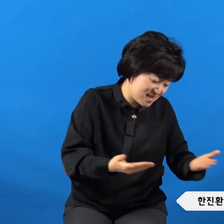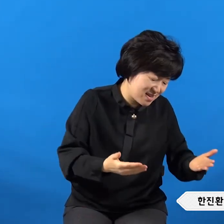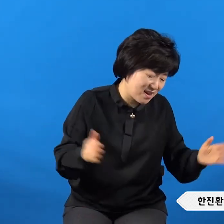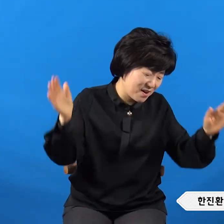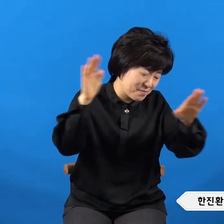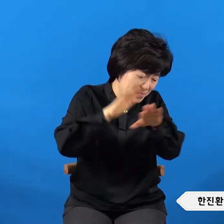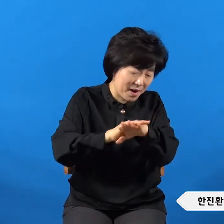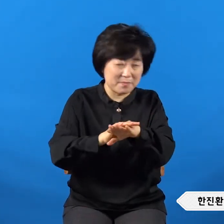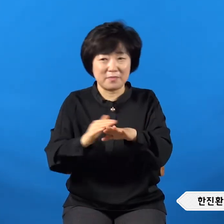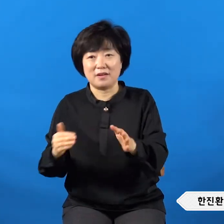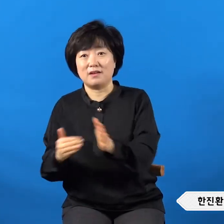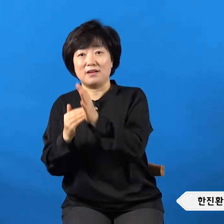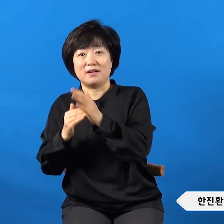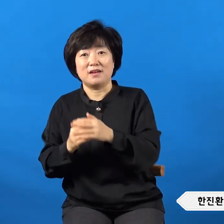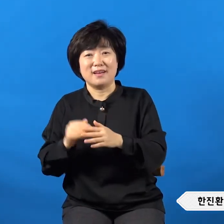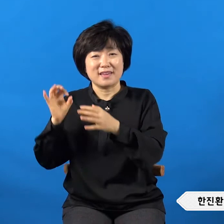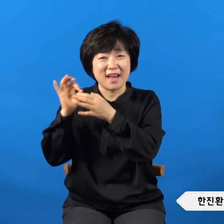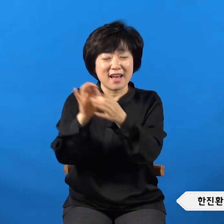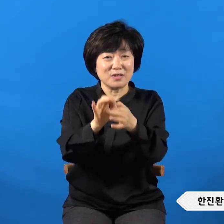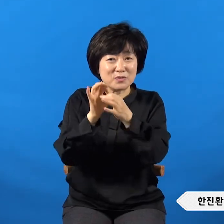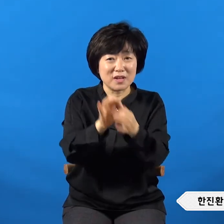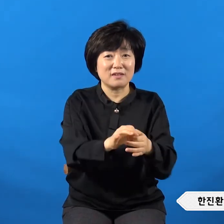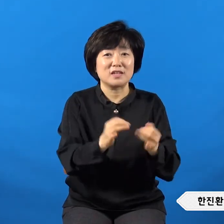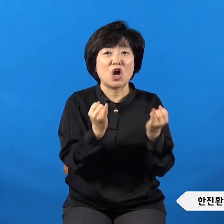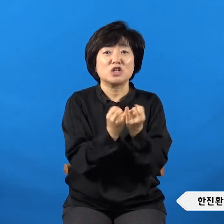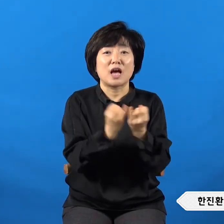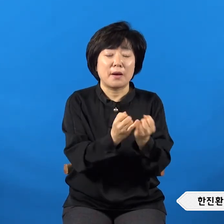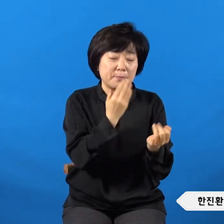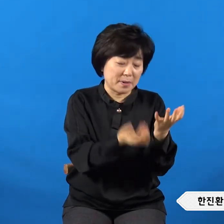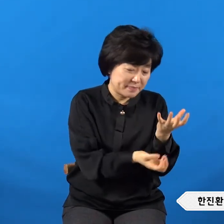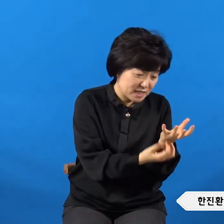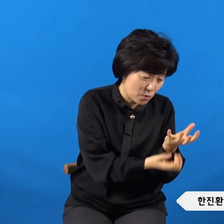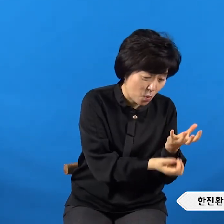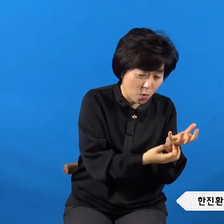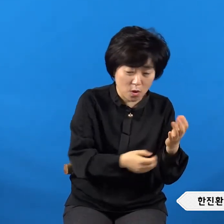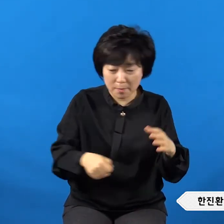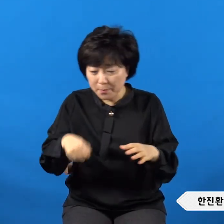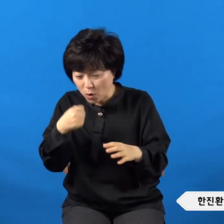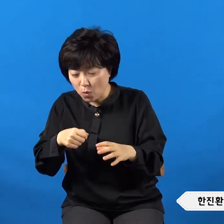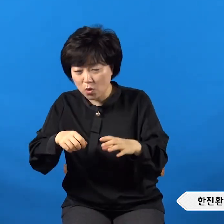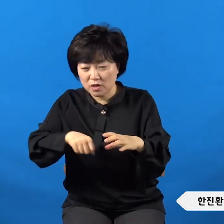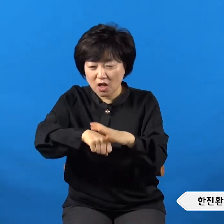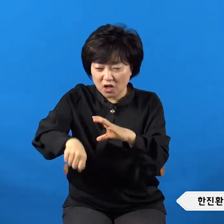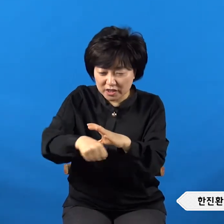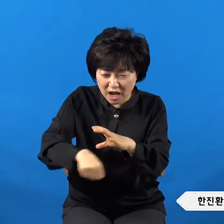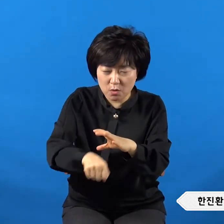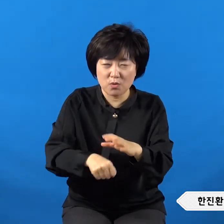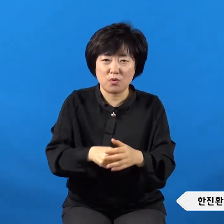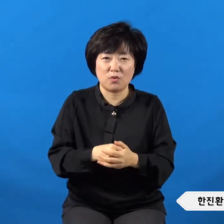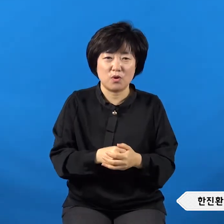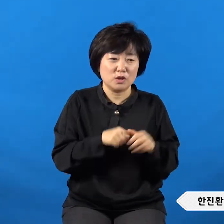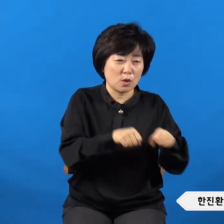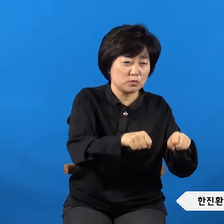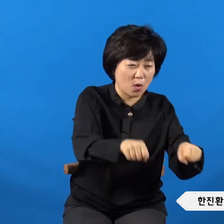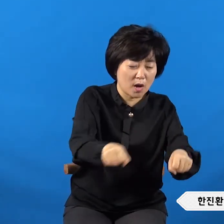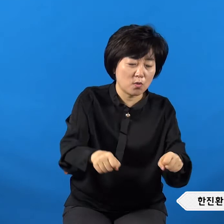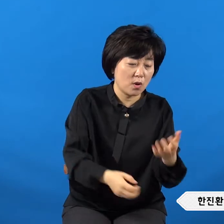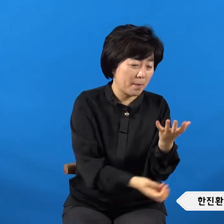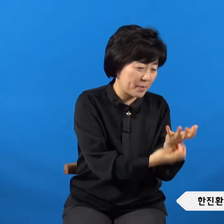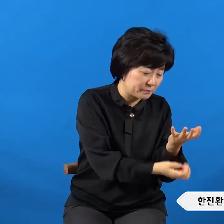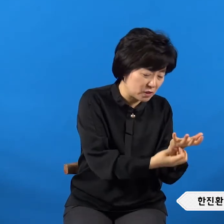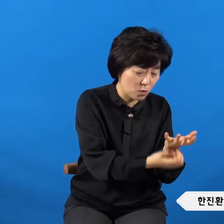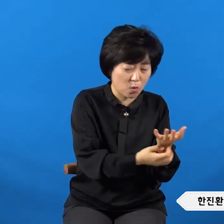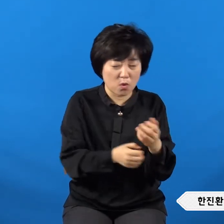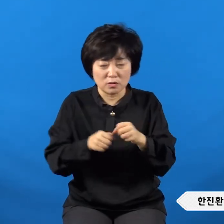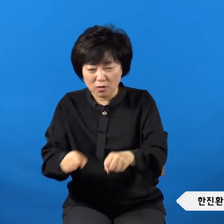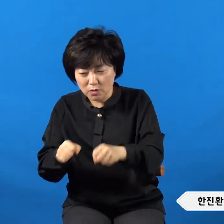퇴근하고, 계속입니다. 여자들은 그냥 밥 짓고 먹고 설거지하고 청소하고,